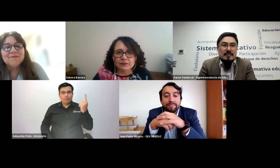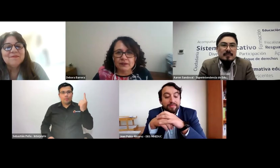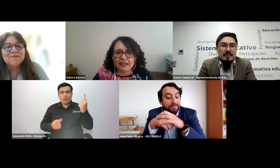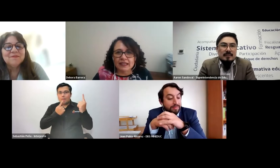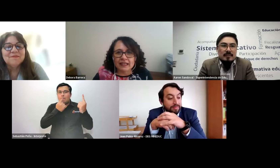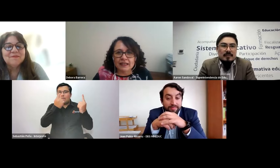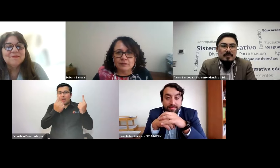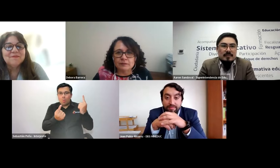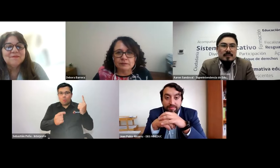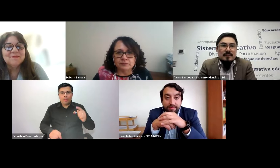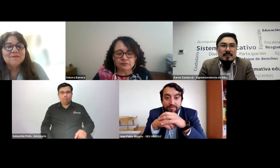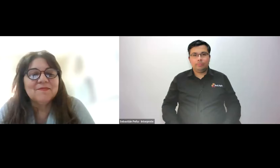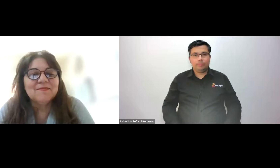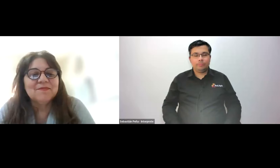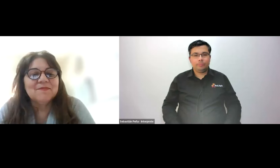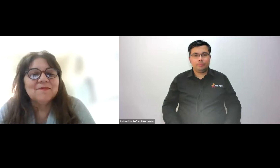pregunta eh,